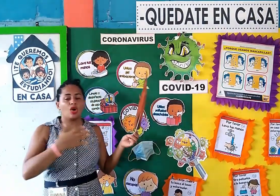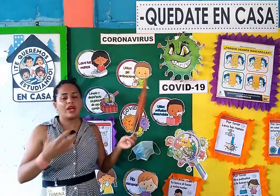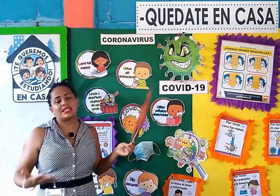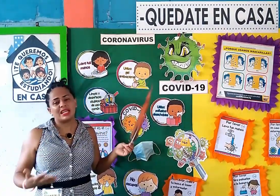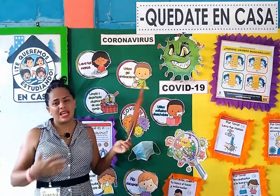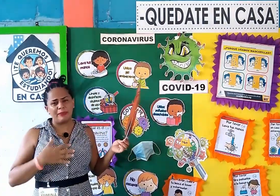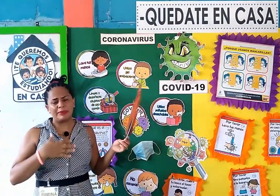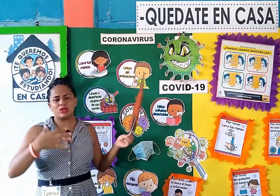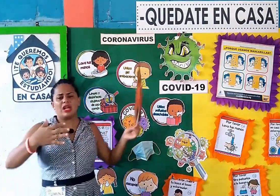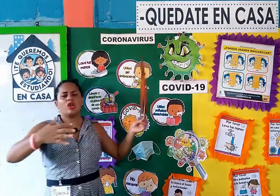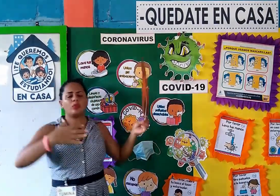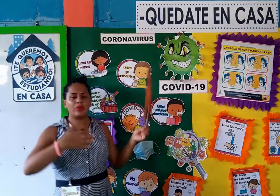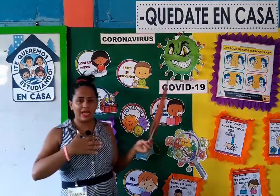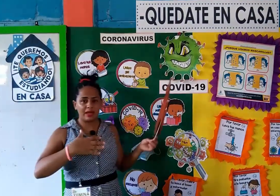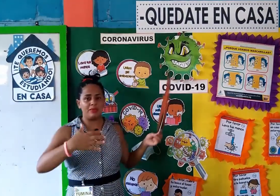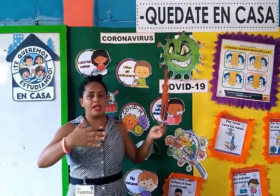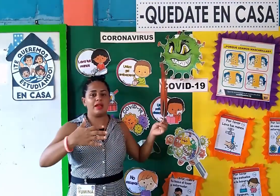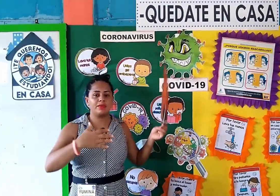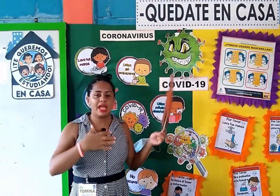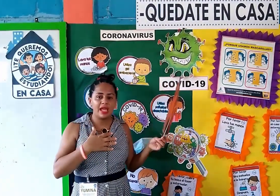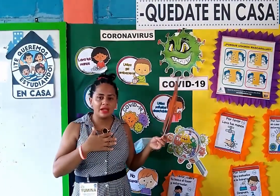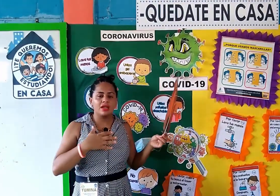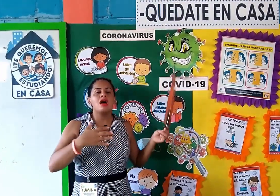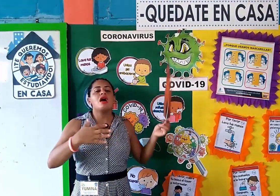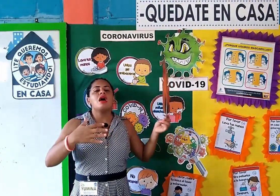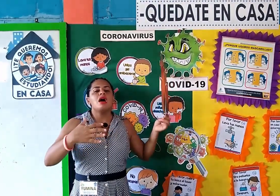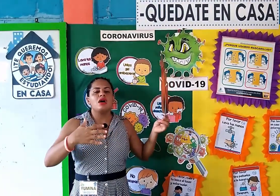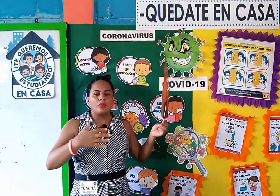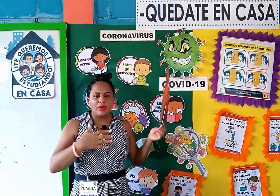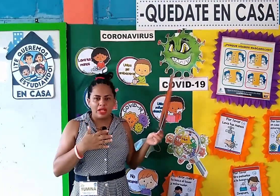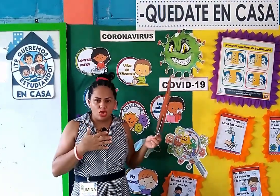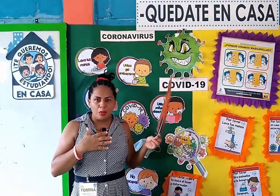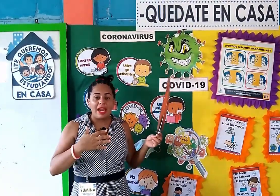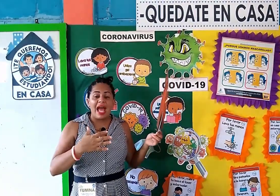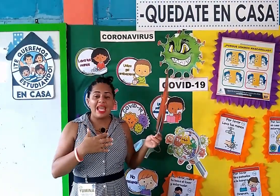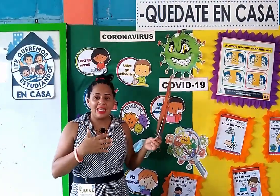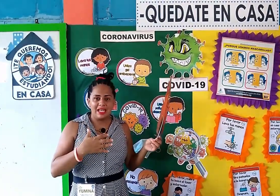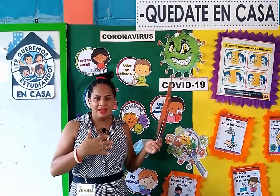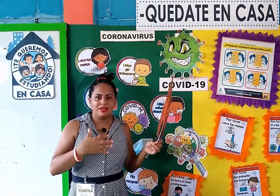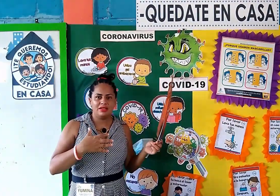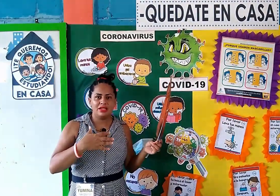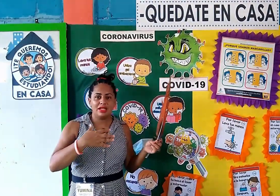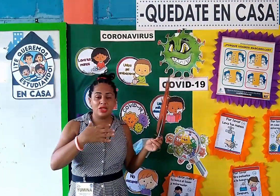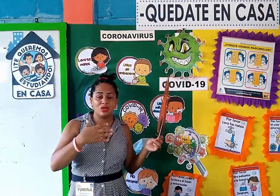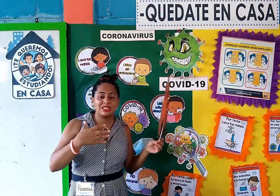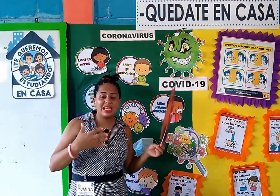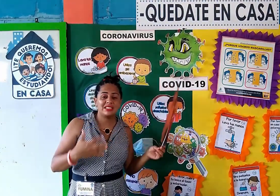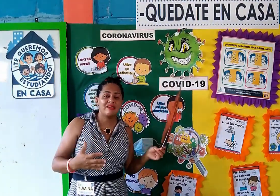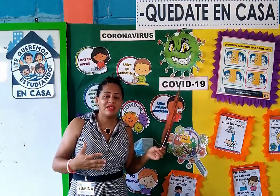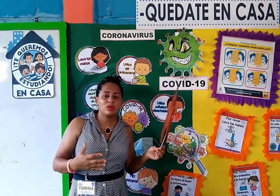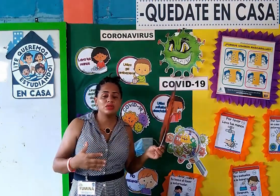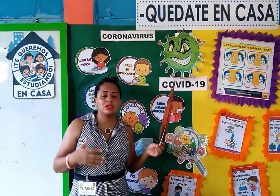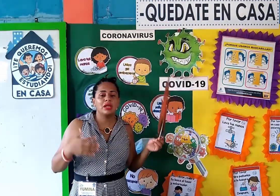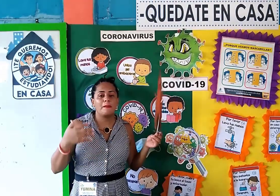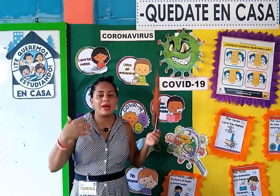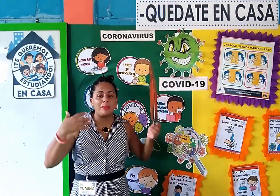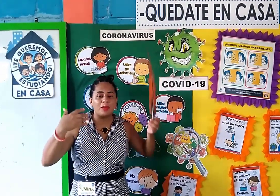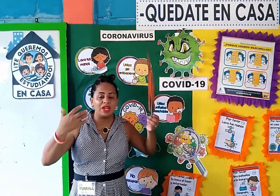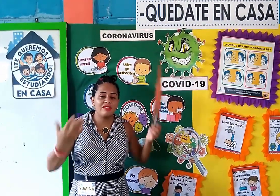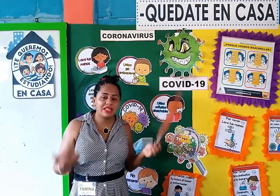que hace que las personas no puedan respirar bien, no puedan tomar aire. Entonces, este virus, para poder